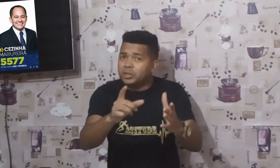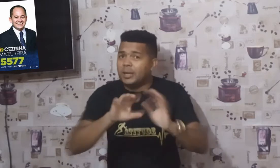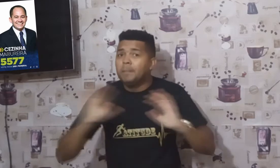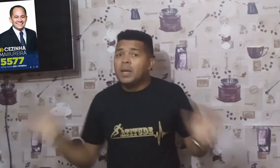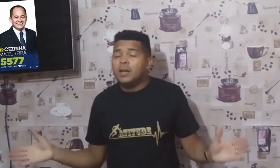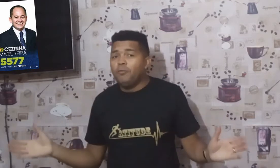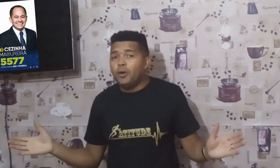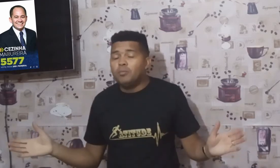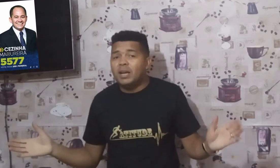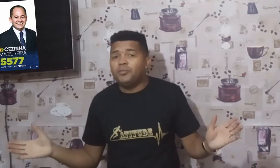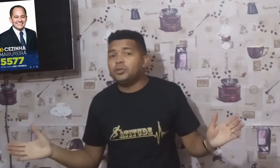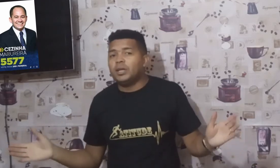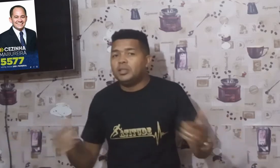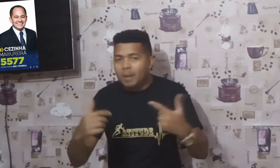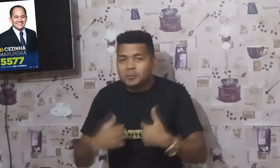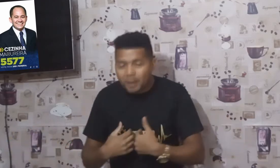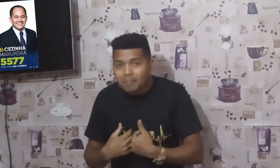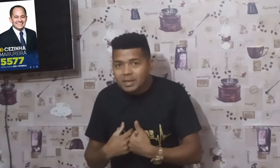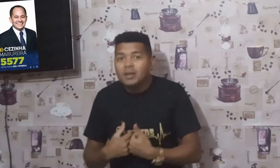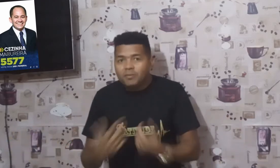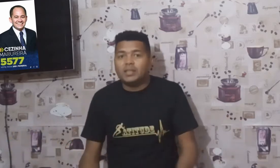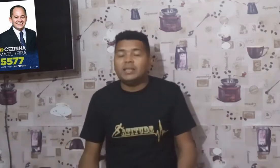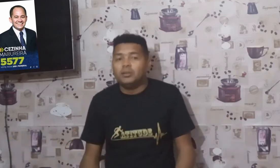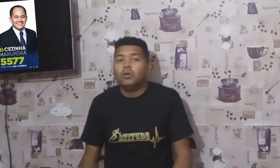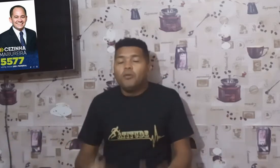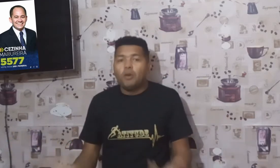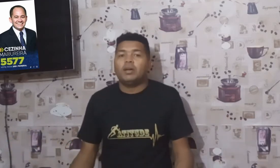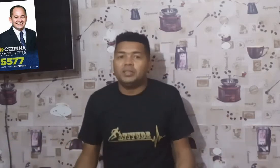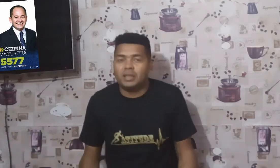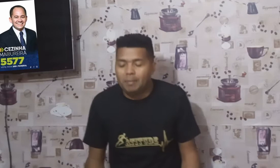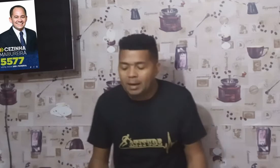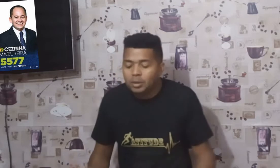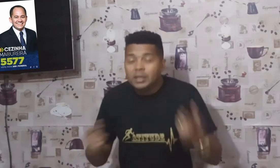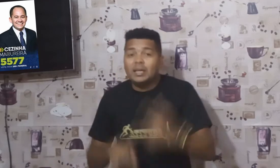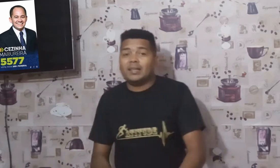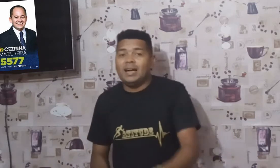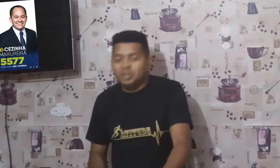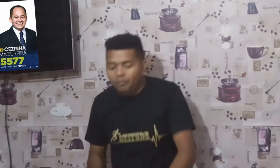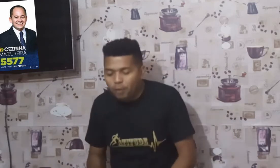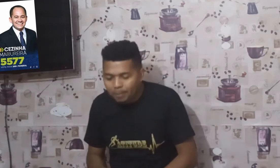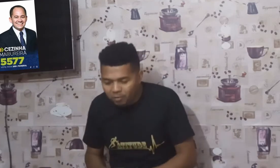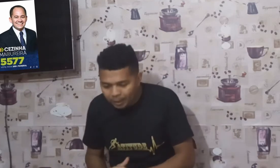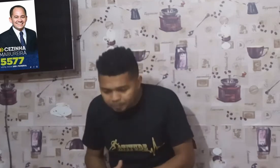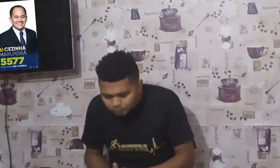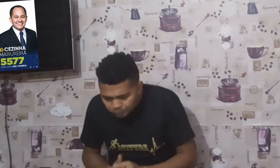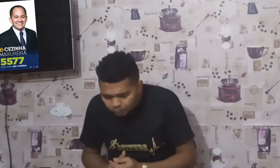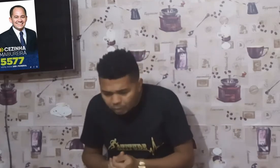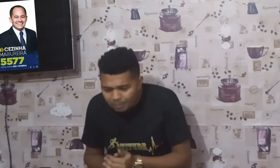você não foi um benefício grande, mas para mim, visando, foi um grande trabalho. E detalhe, já foi aprovado. O